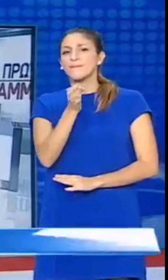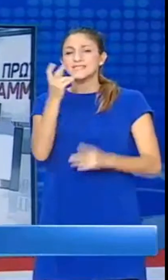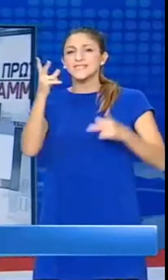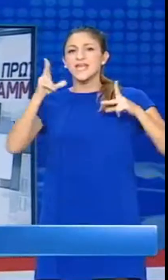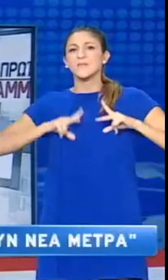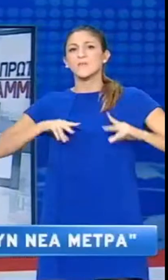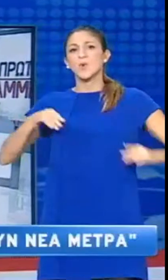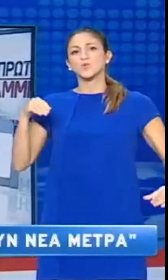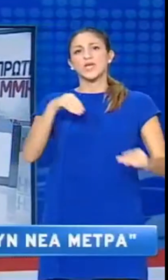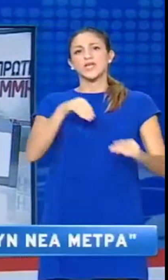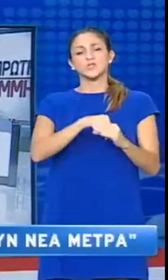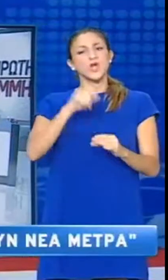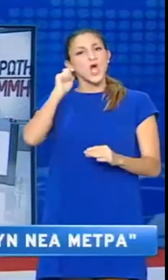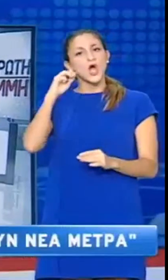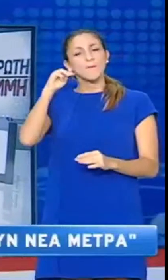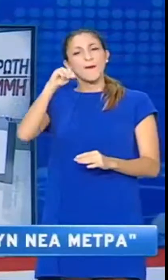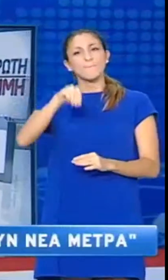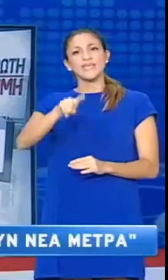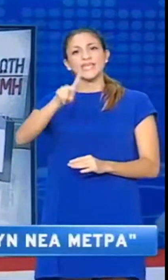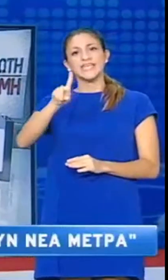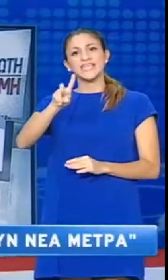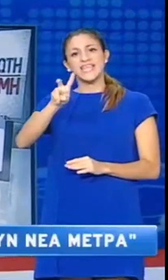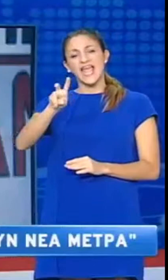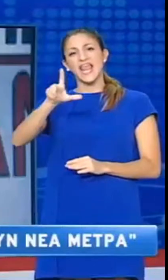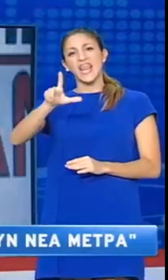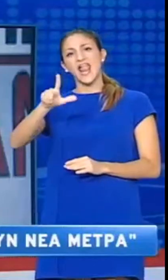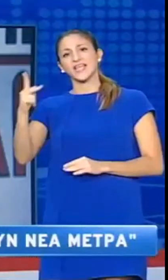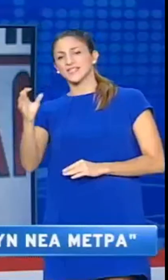Υπότιτλοι AUTHORWAVE